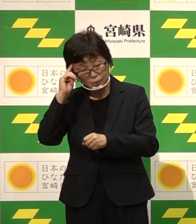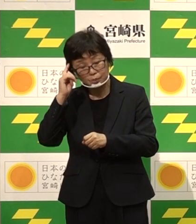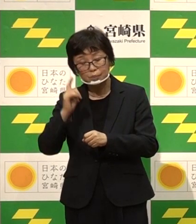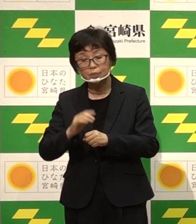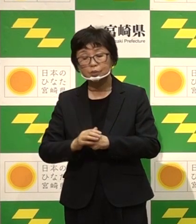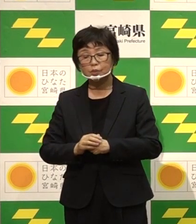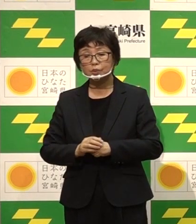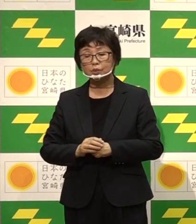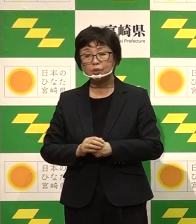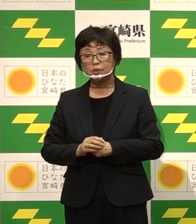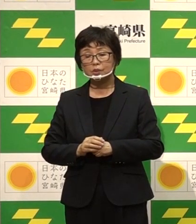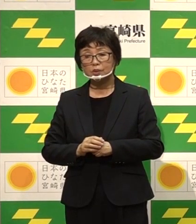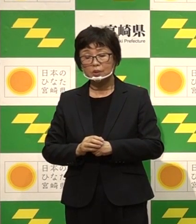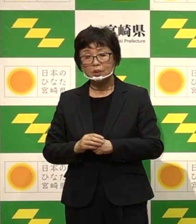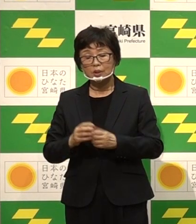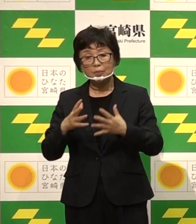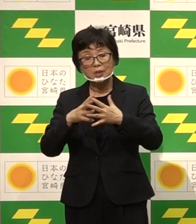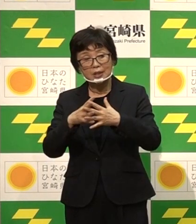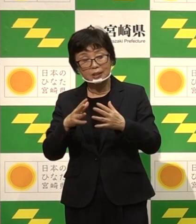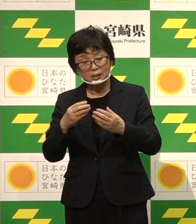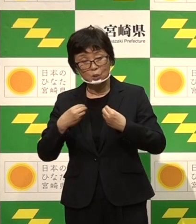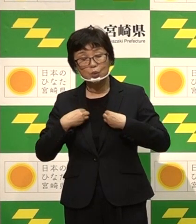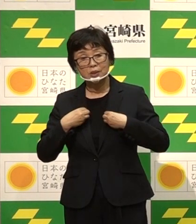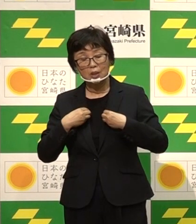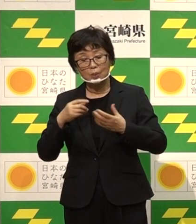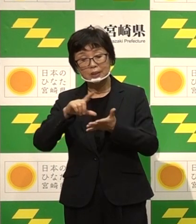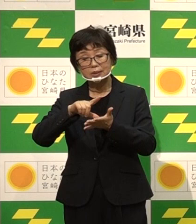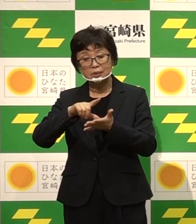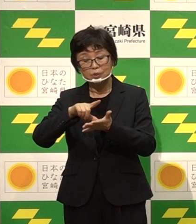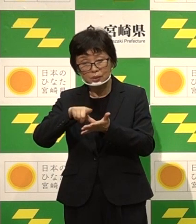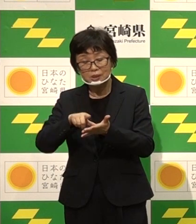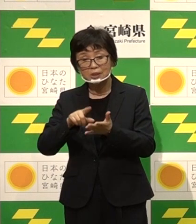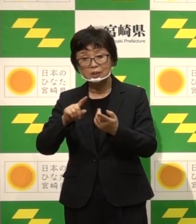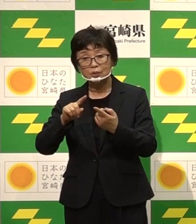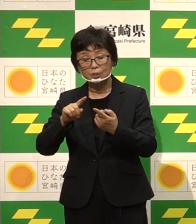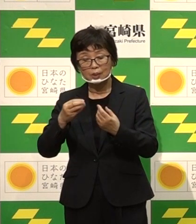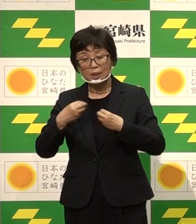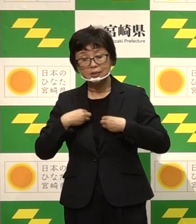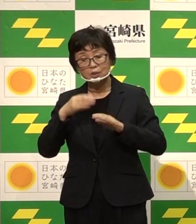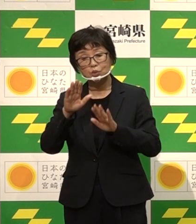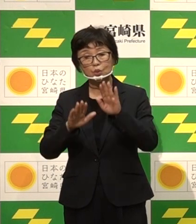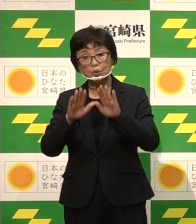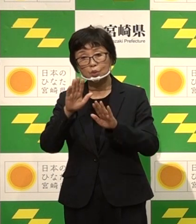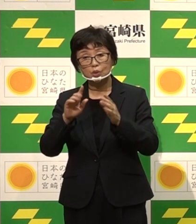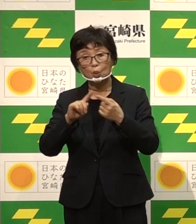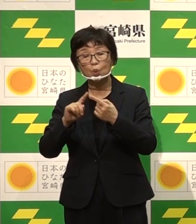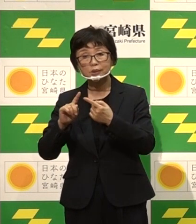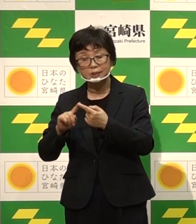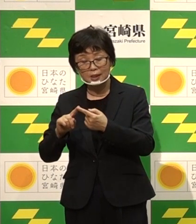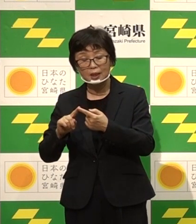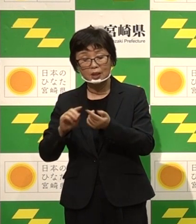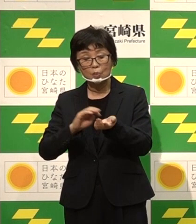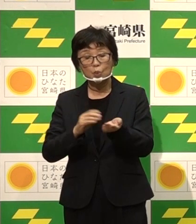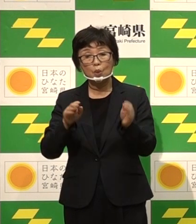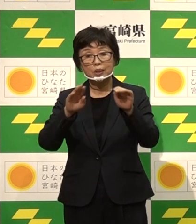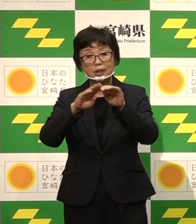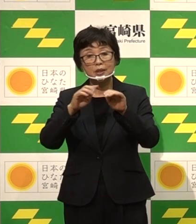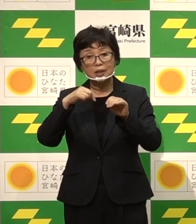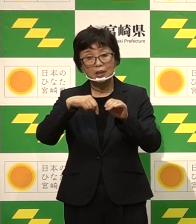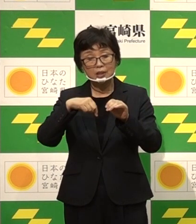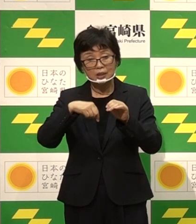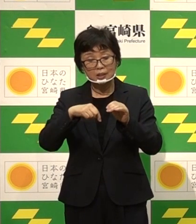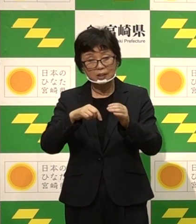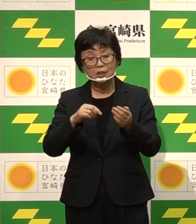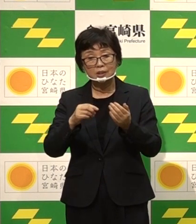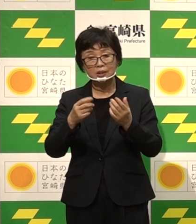と、見出し要請はその地域の感染状況に応じまして、診療検査医療機関への受診